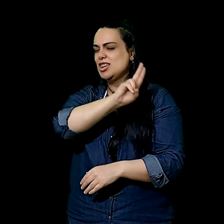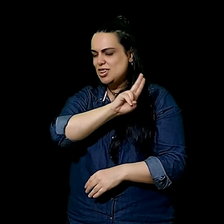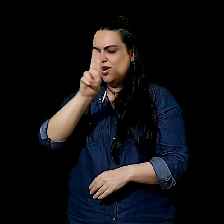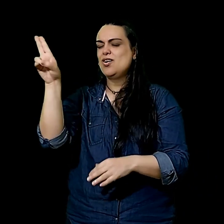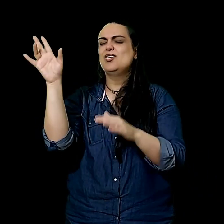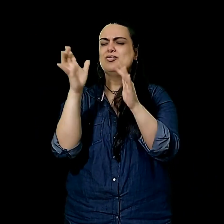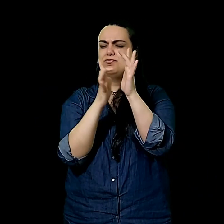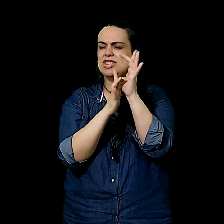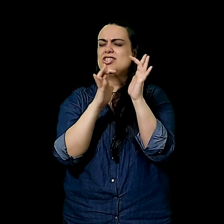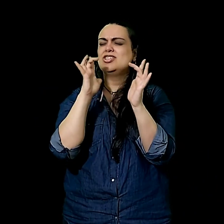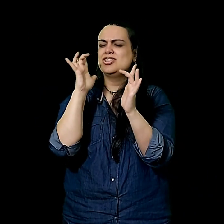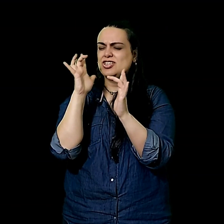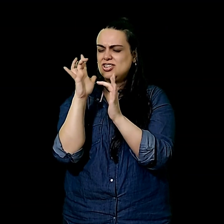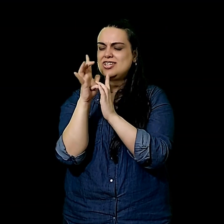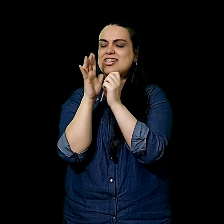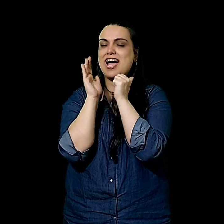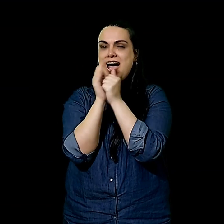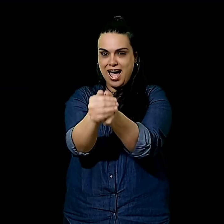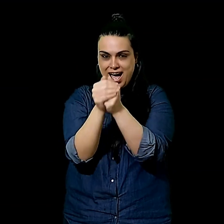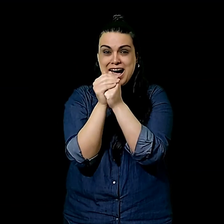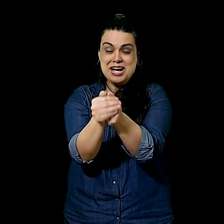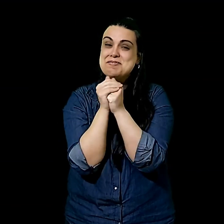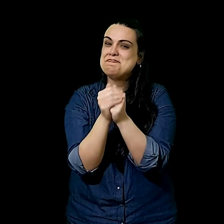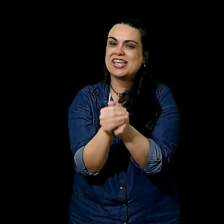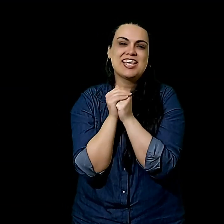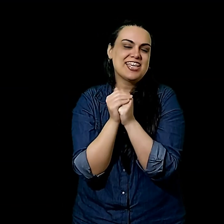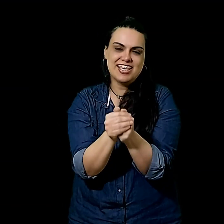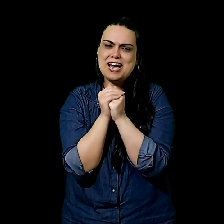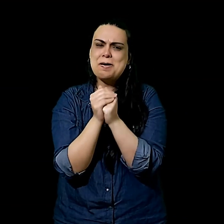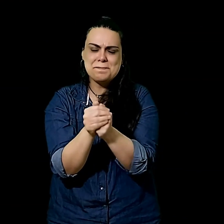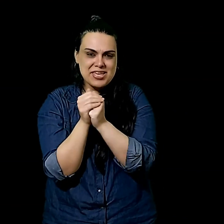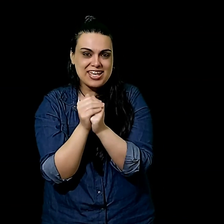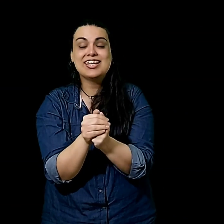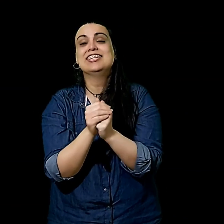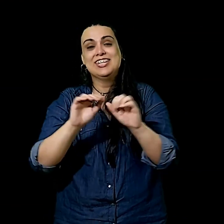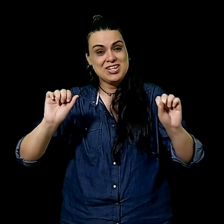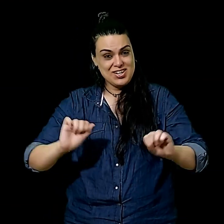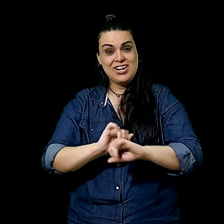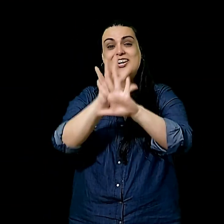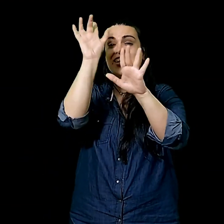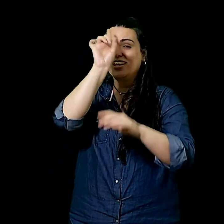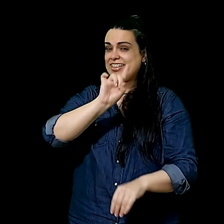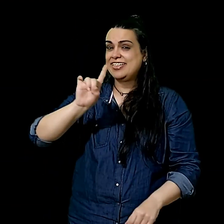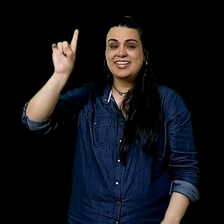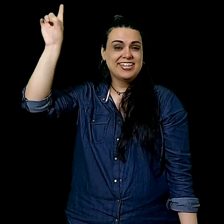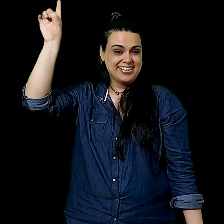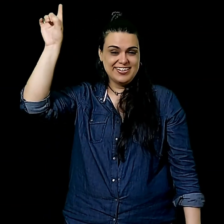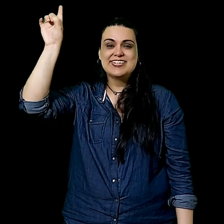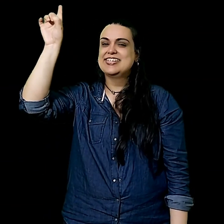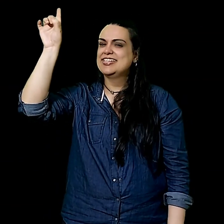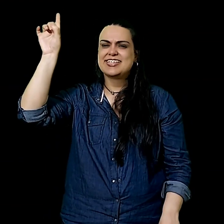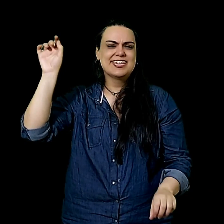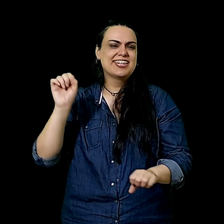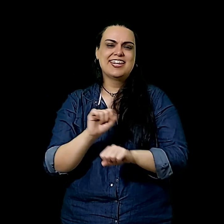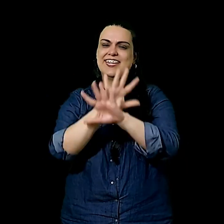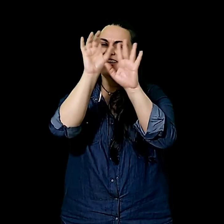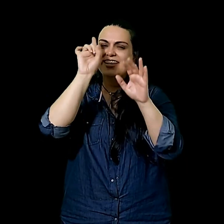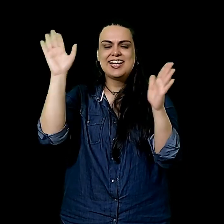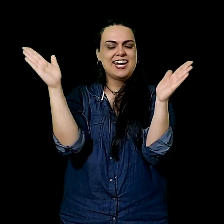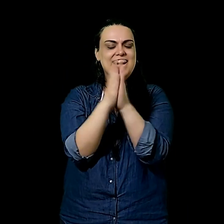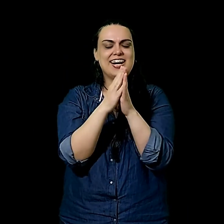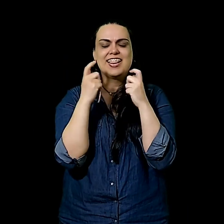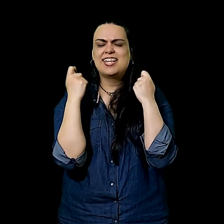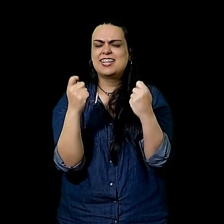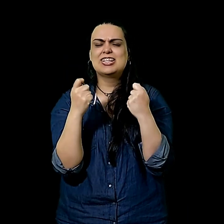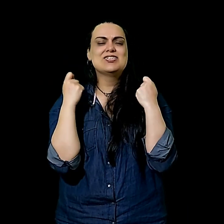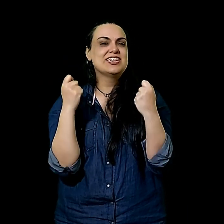em nome de Jesus. Amém e amém. Glória a Oh, que Deus, gozo na glória a alma. Deus,